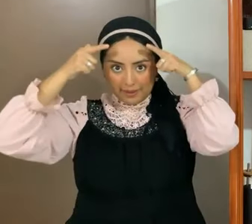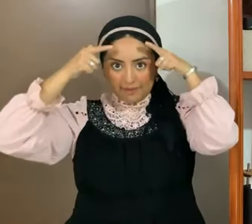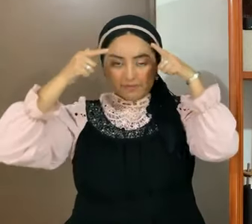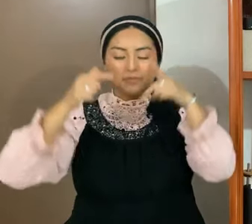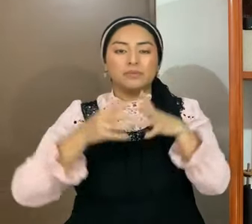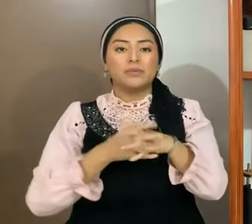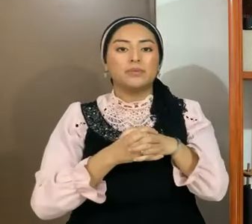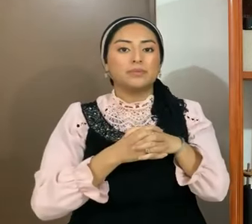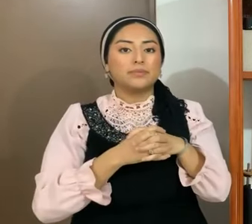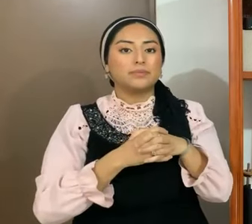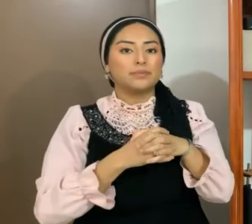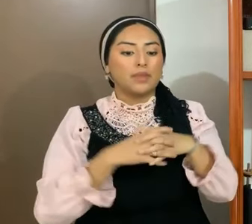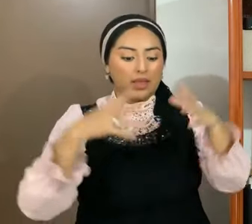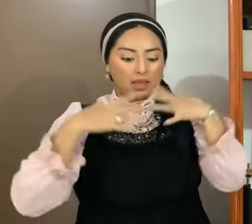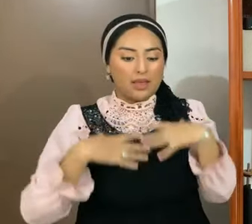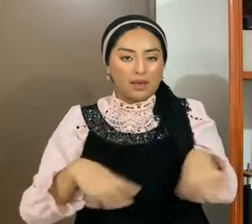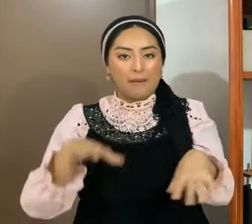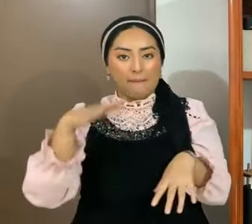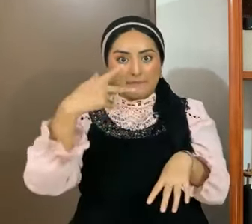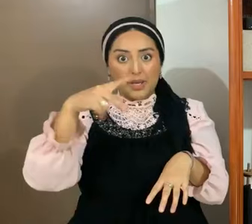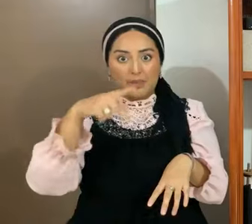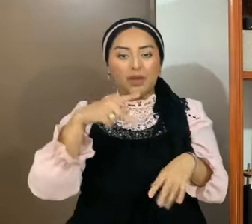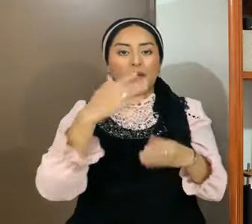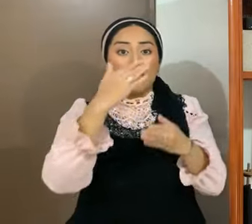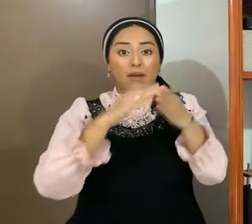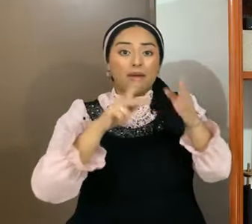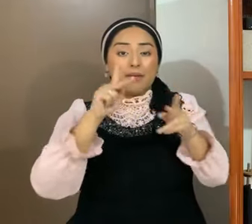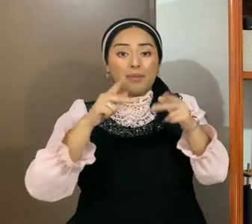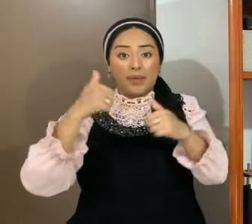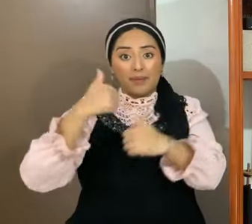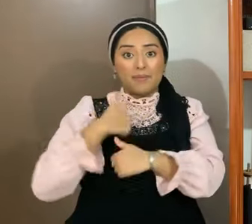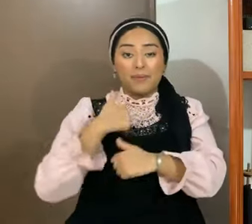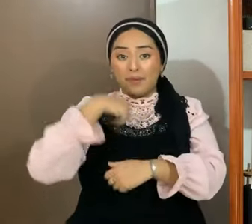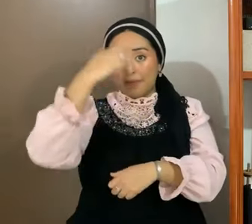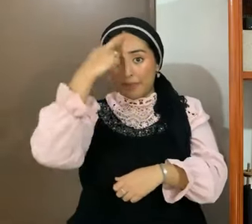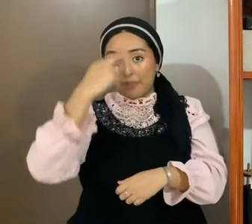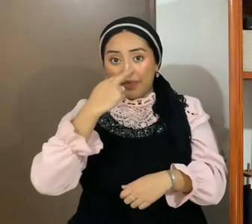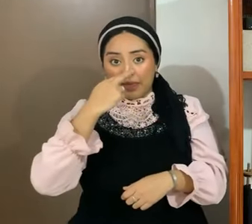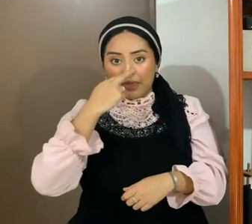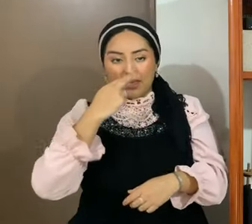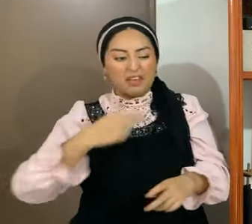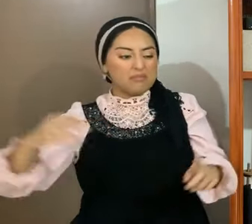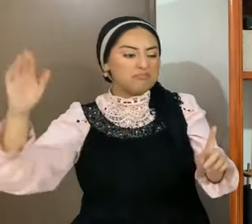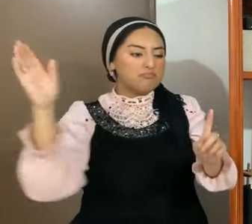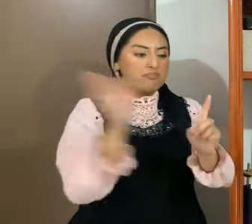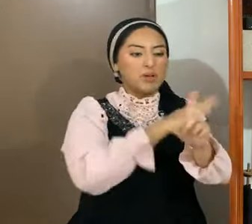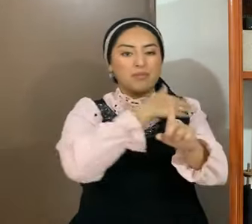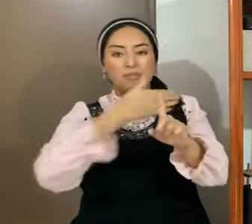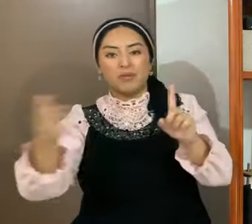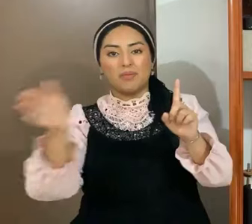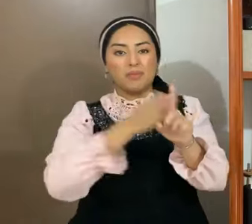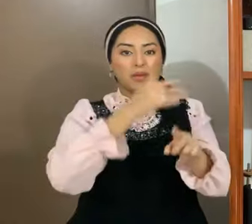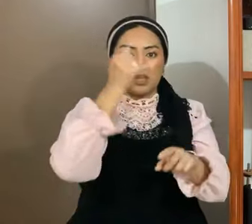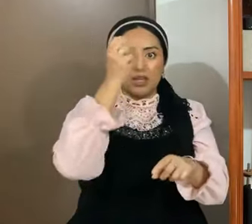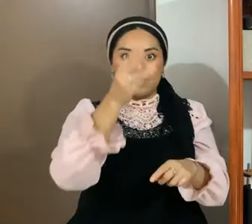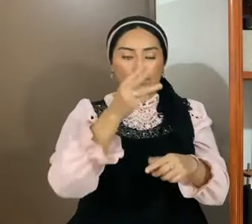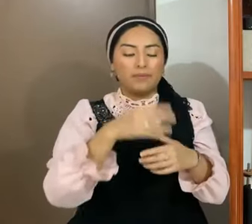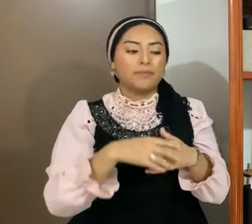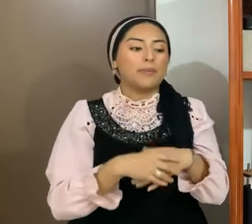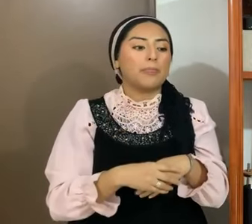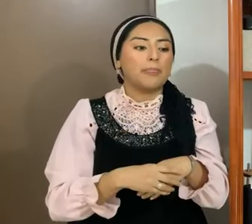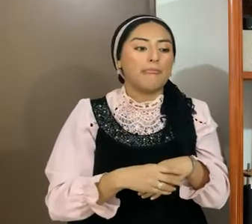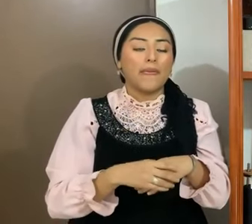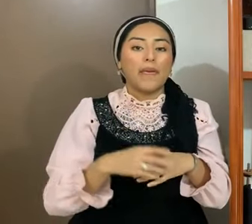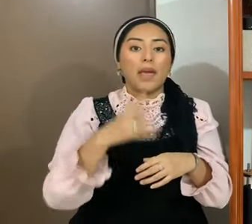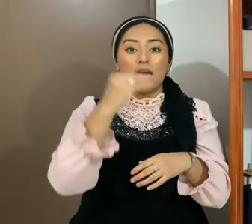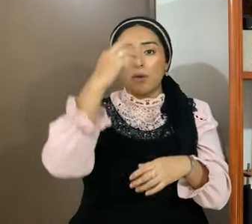le decían, salve, rey de los judíos, y le daban de bofetadas. Entonces Pilato salió otra vez y les dijo, mirad, os lo traigo fuera,